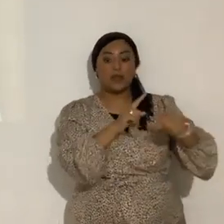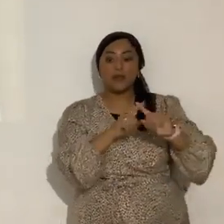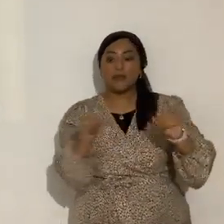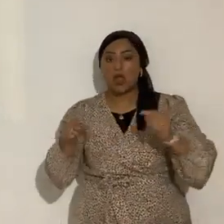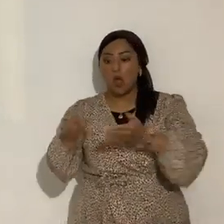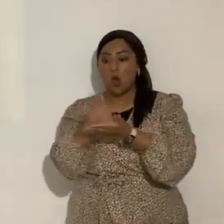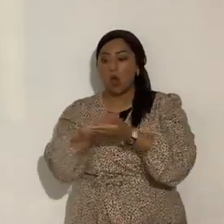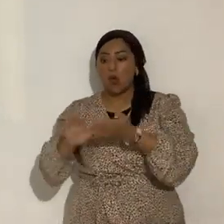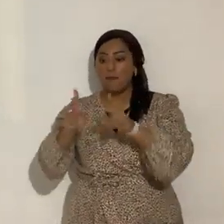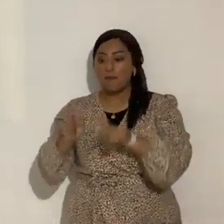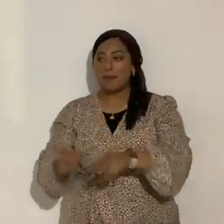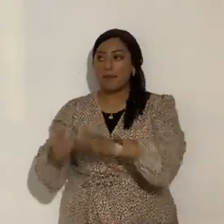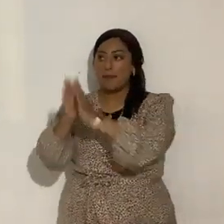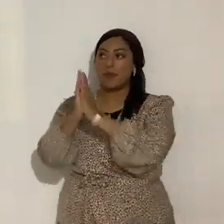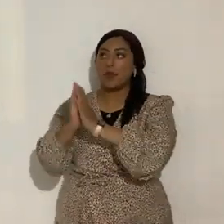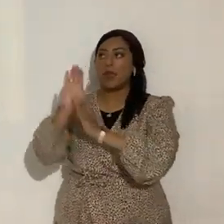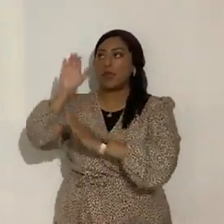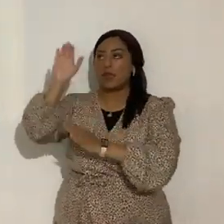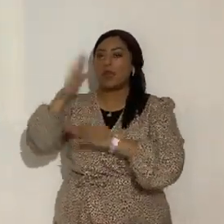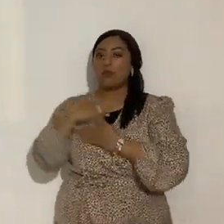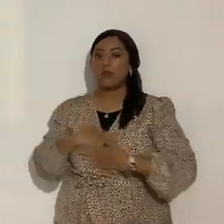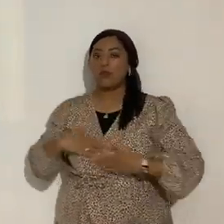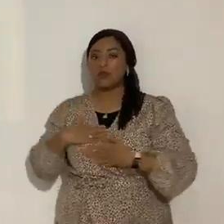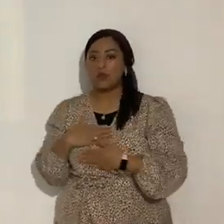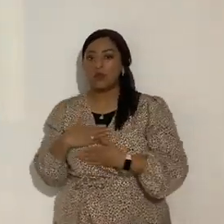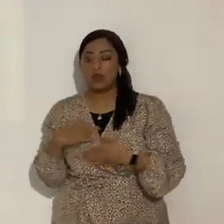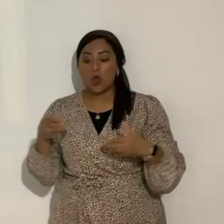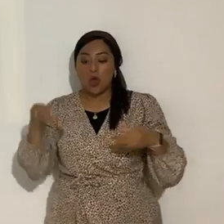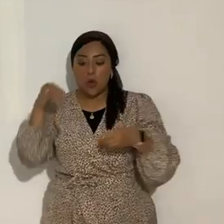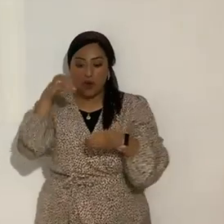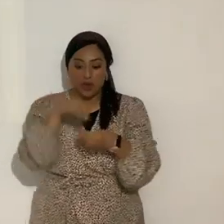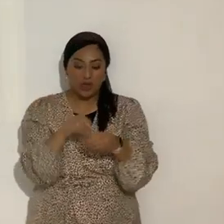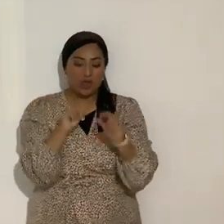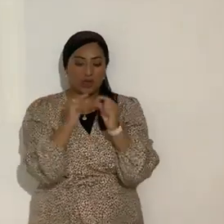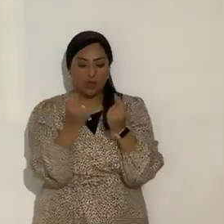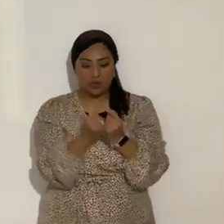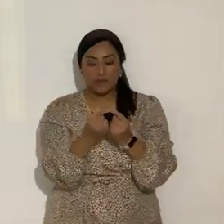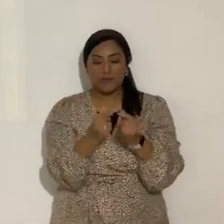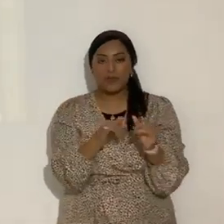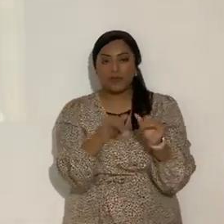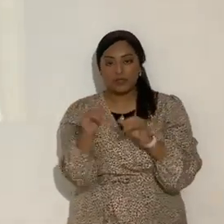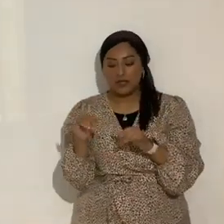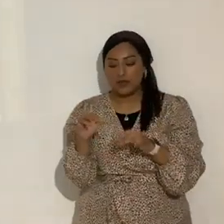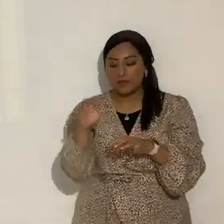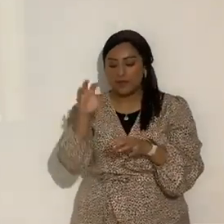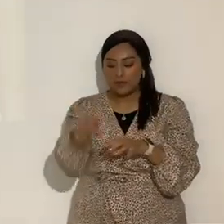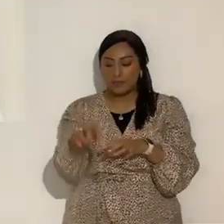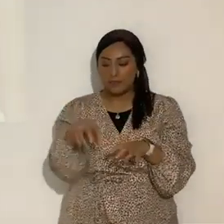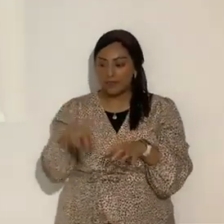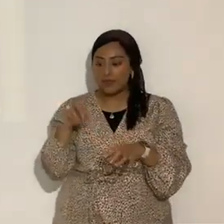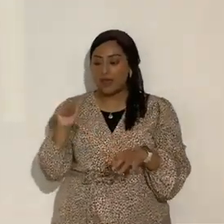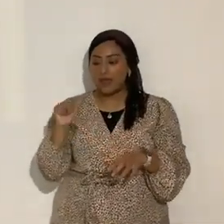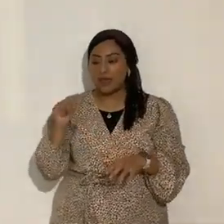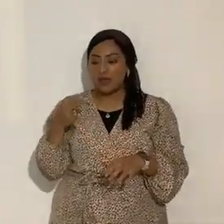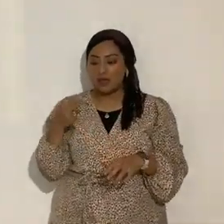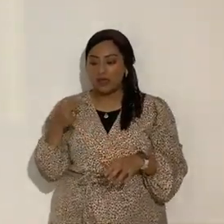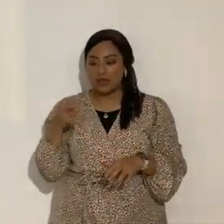gozo. Entonces, dentro de estos mismos grupos entran no los ateos, sino